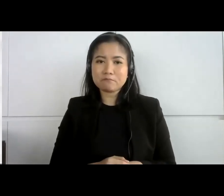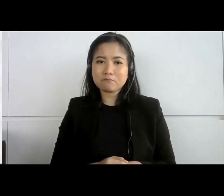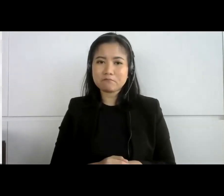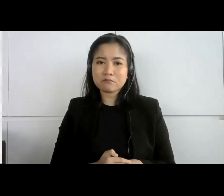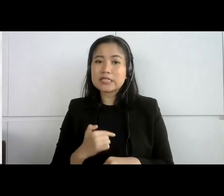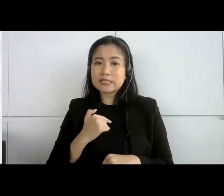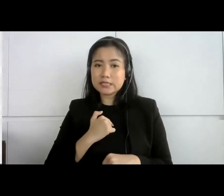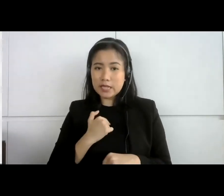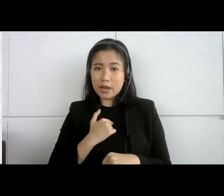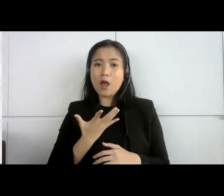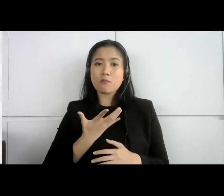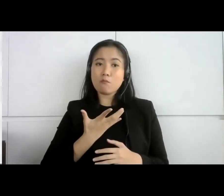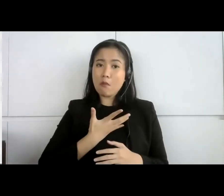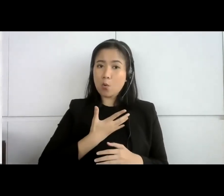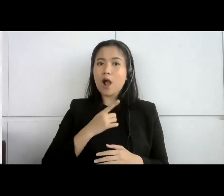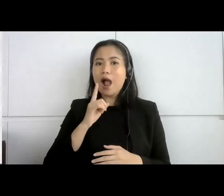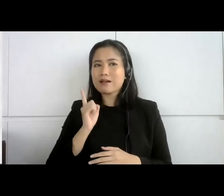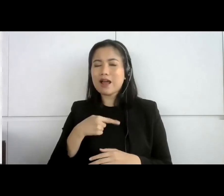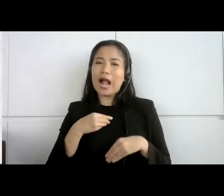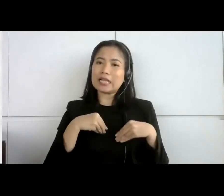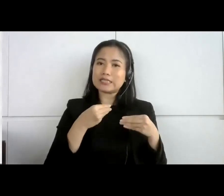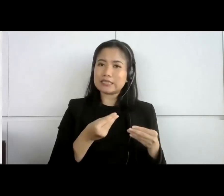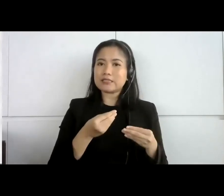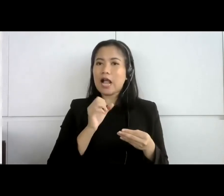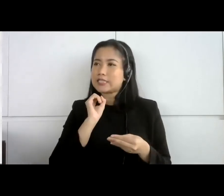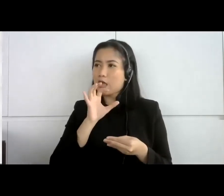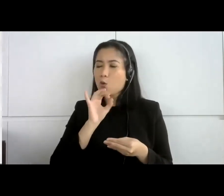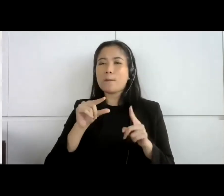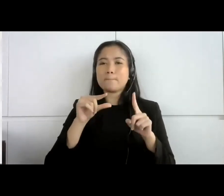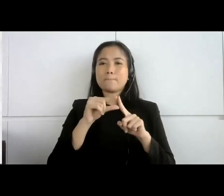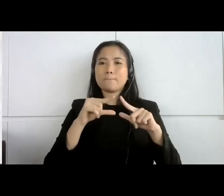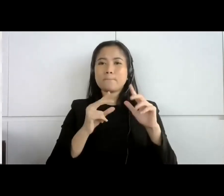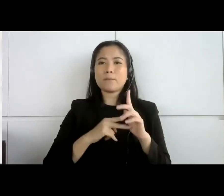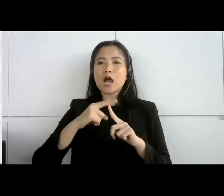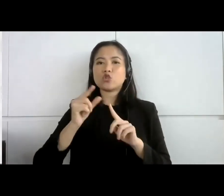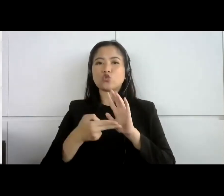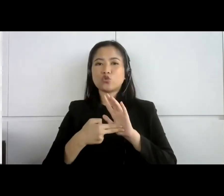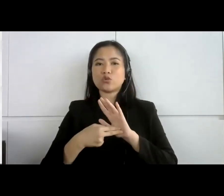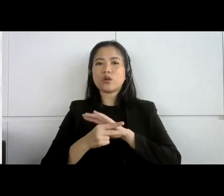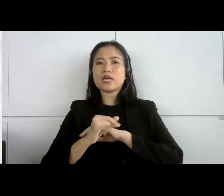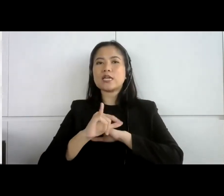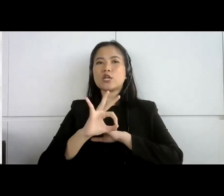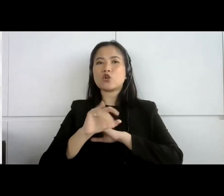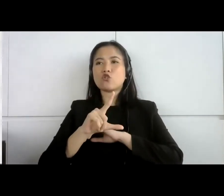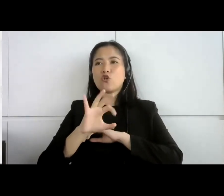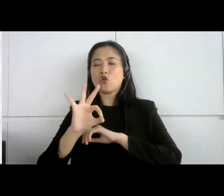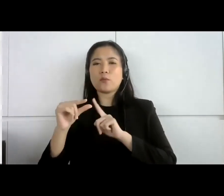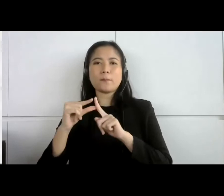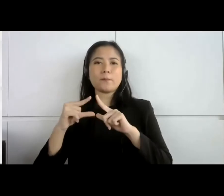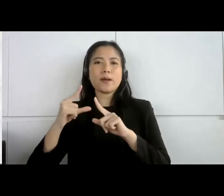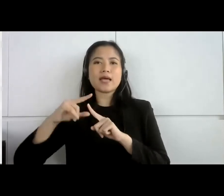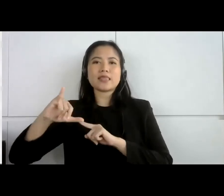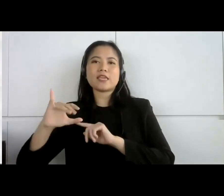akan sedikit memberikan pantun kepada saudaraku semua yang hadir di sini. Riolo napati ruang, ritengai